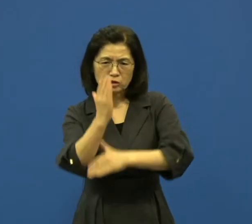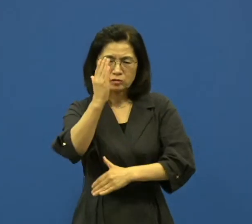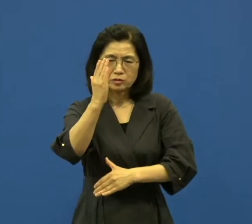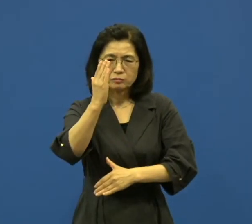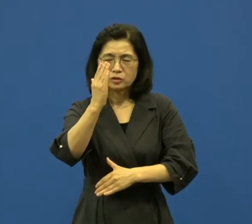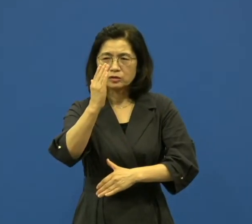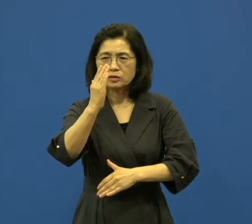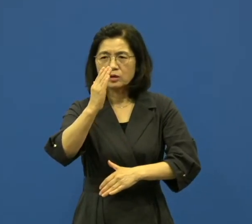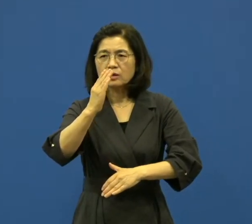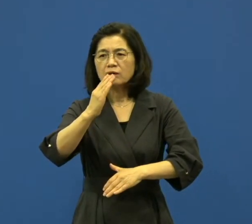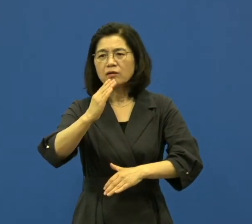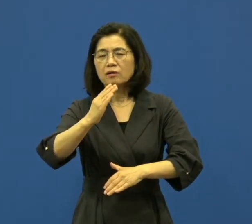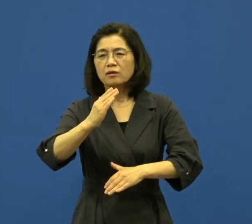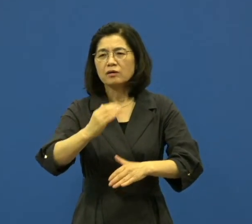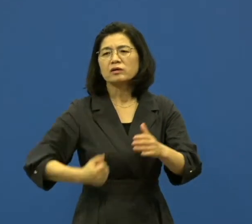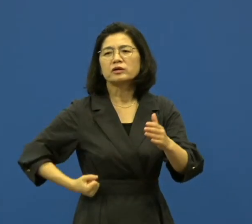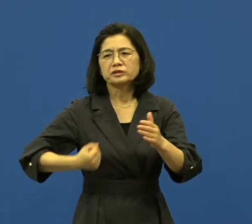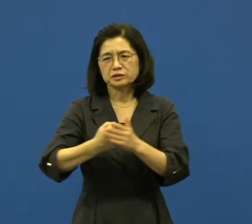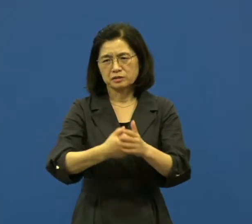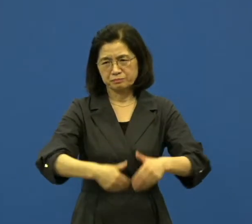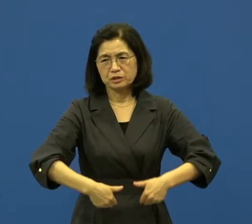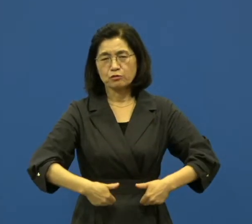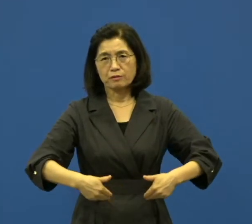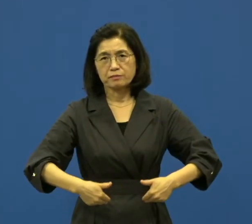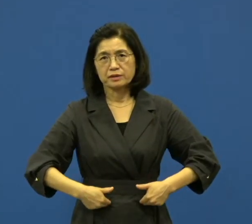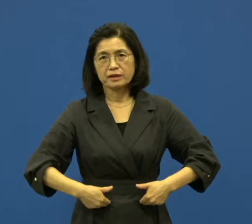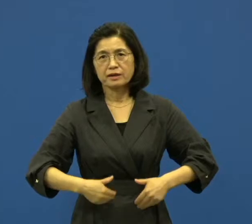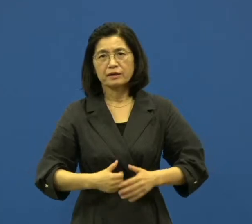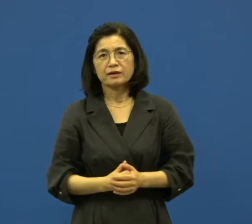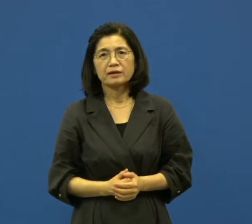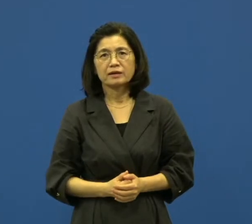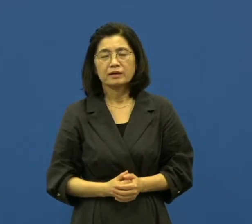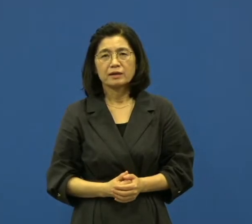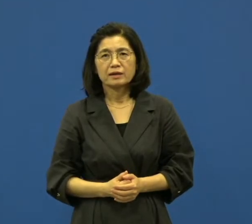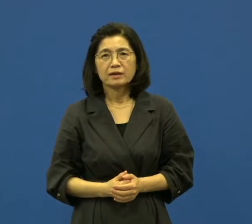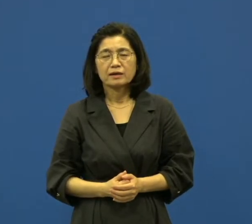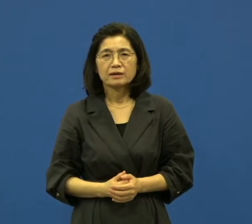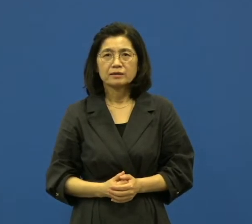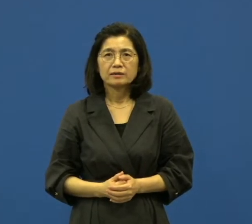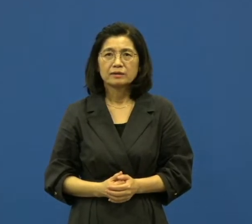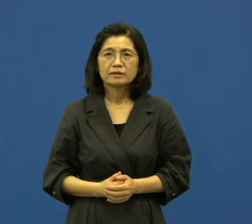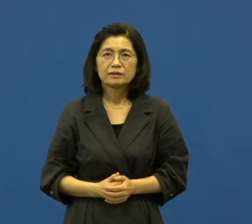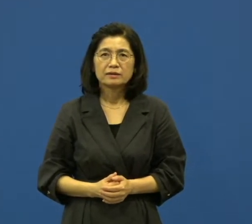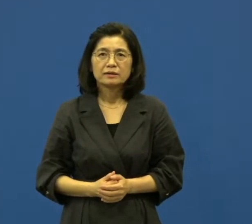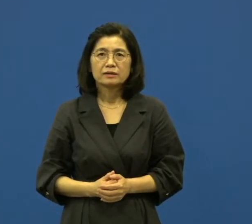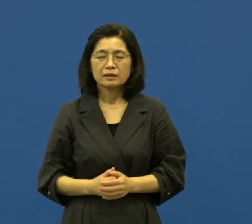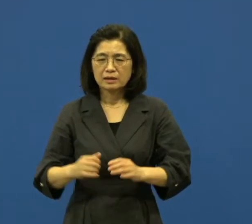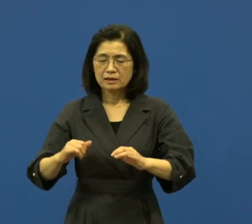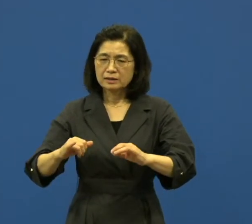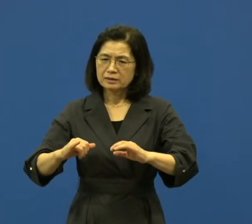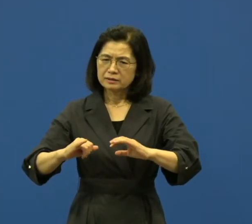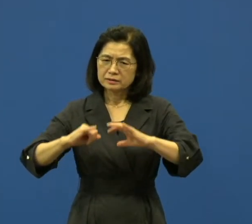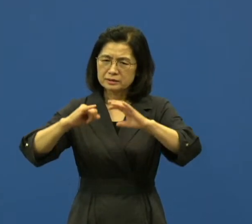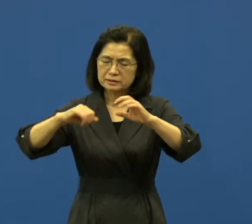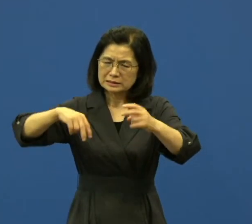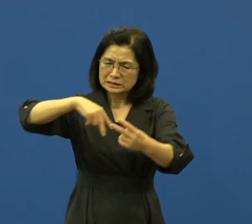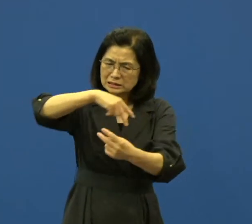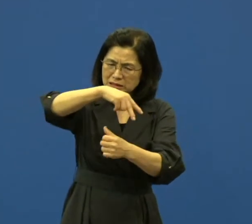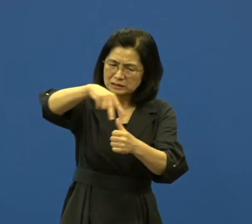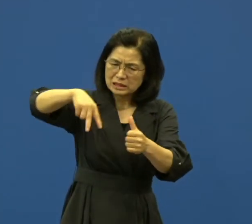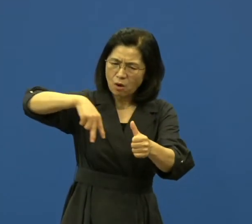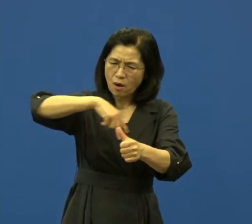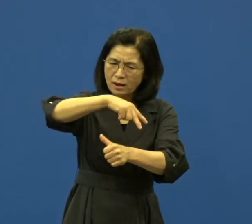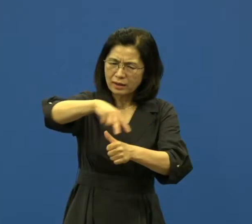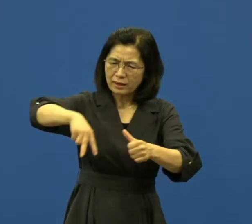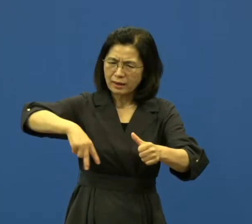우리는 경험의 세계 안에만 머물러 있을 때가 있습니다. 그 현실의 벽에 주저앉을 때가 있습니다. 우리의 현실의